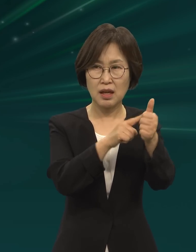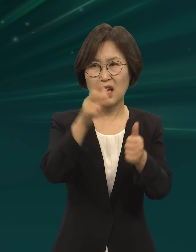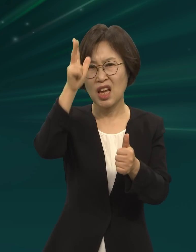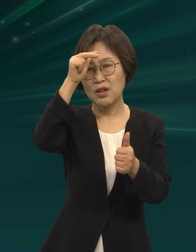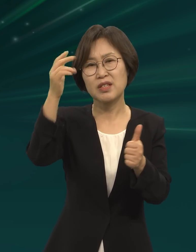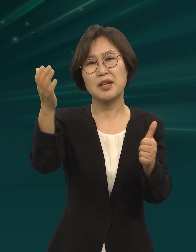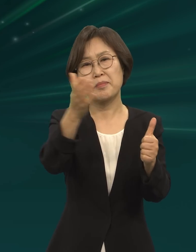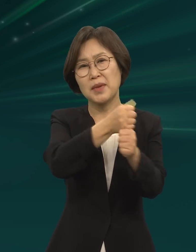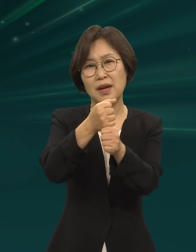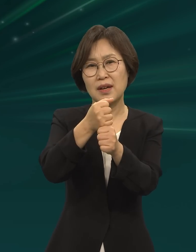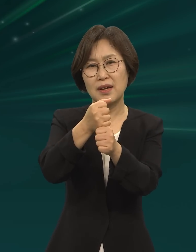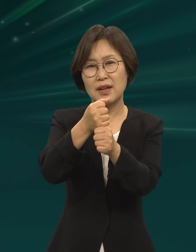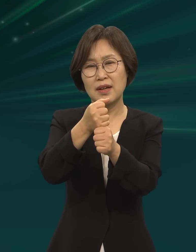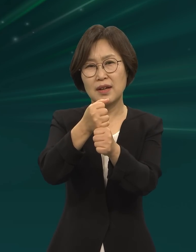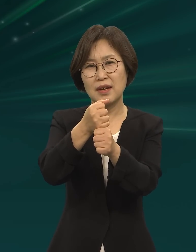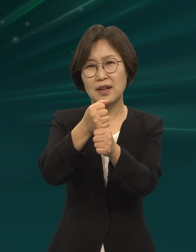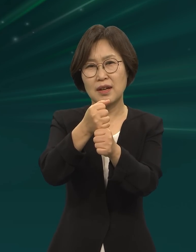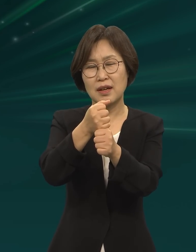경찰을 잡는데